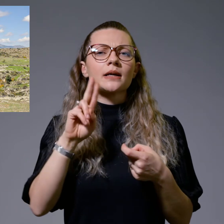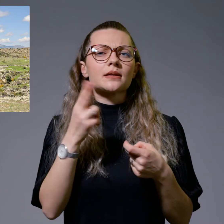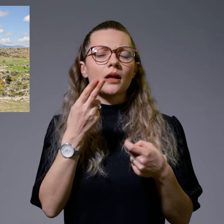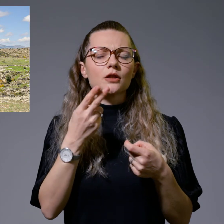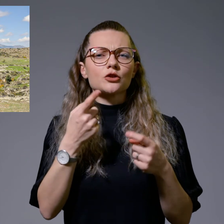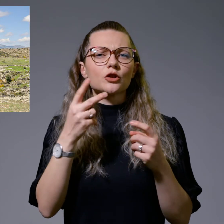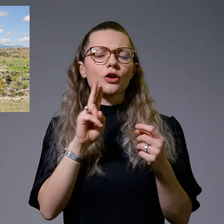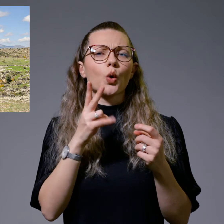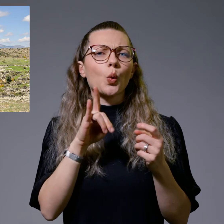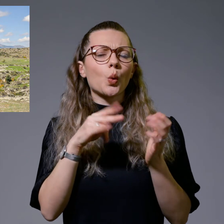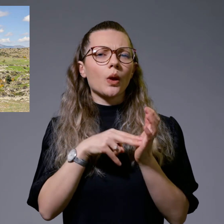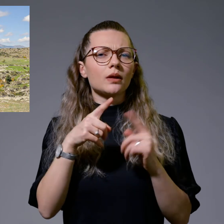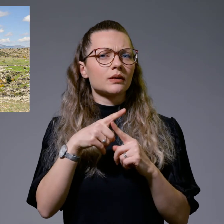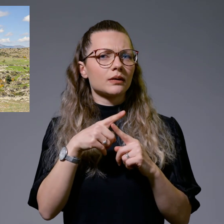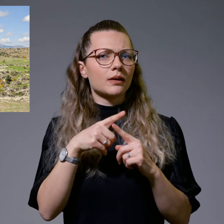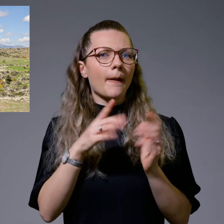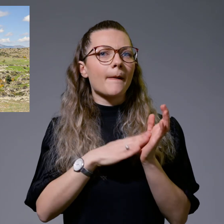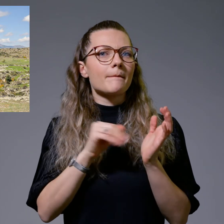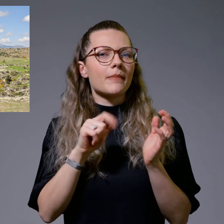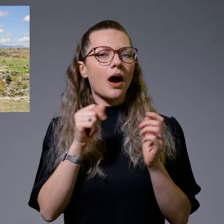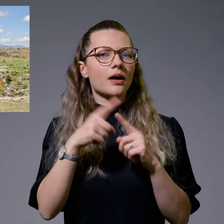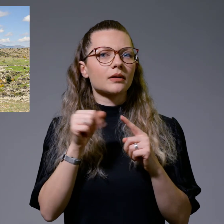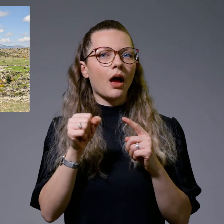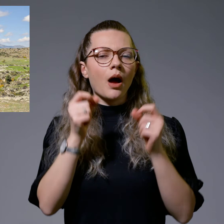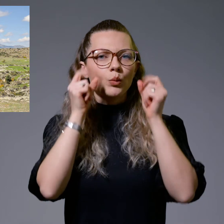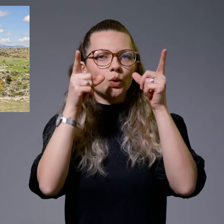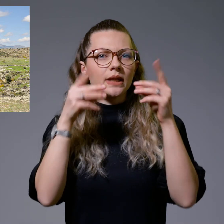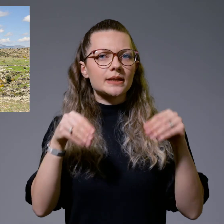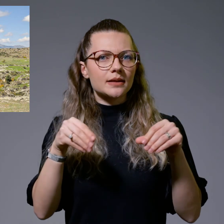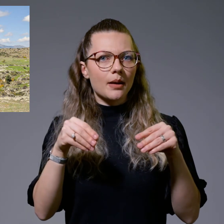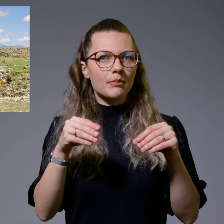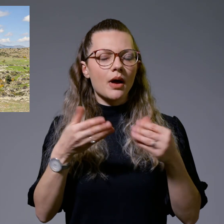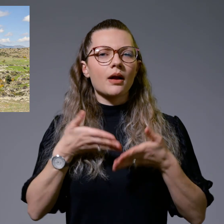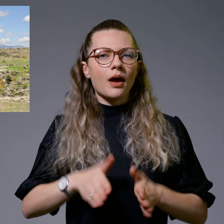Марта, поврзан со будењето на земјата и раѓањето на пролетта.